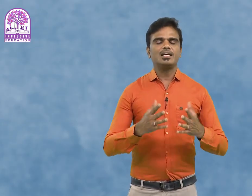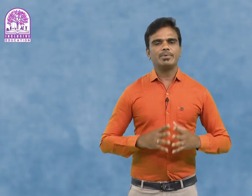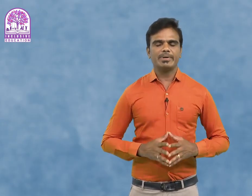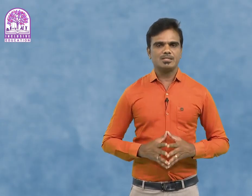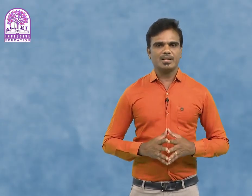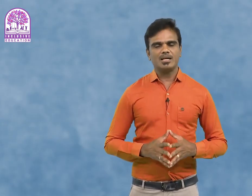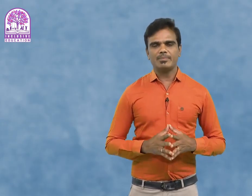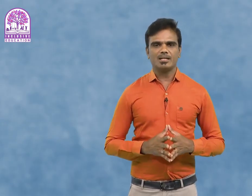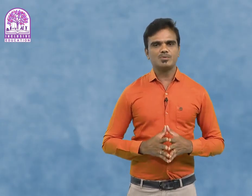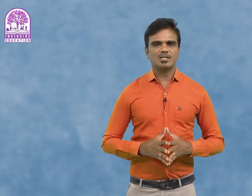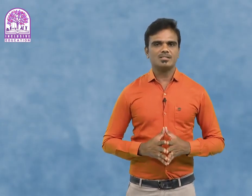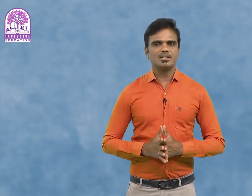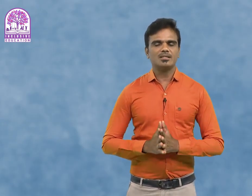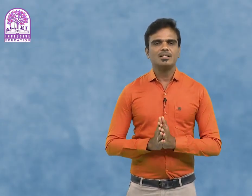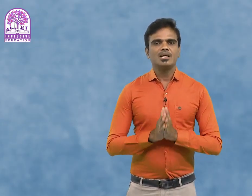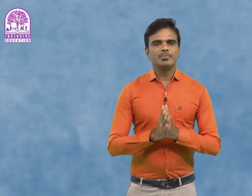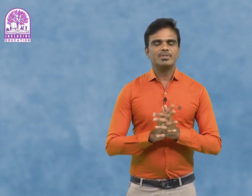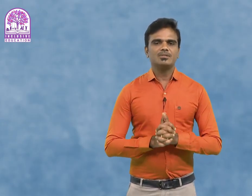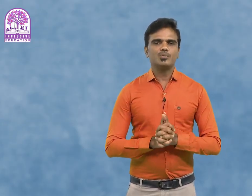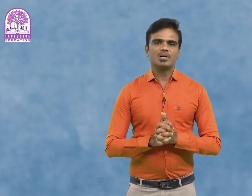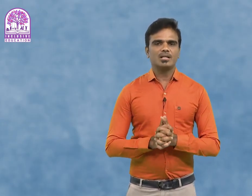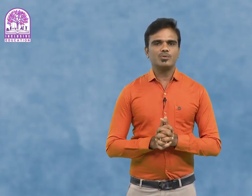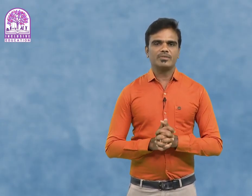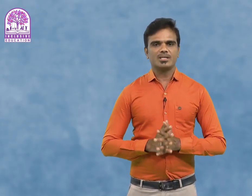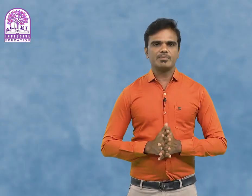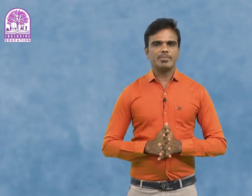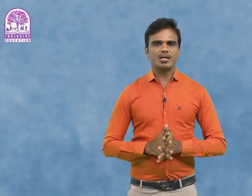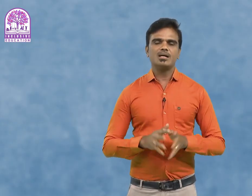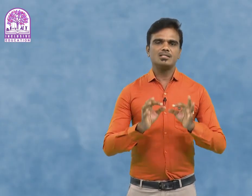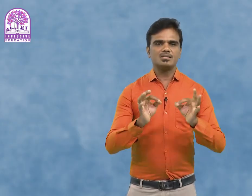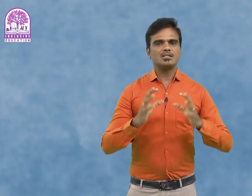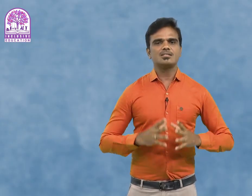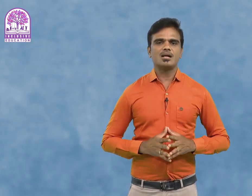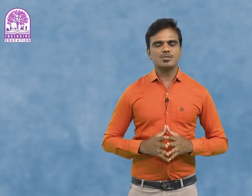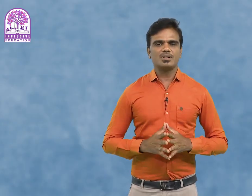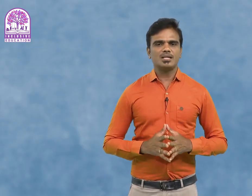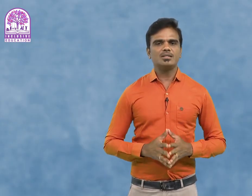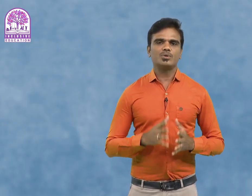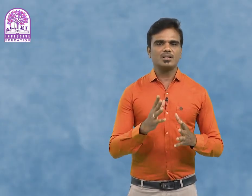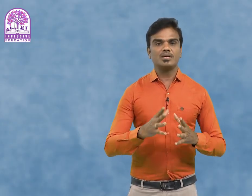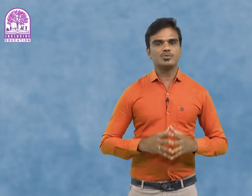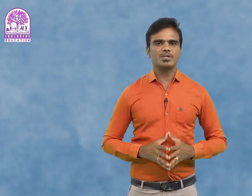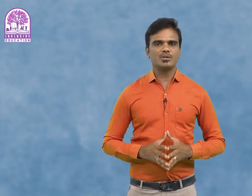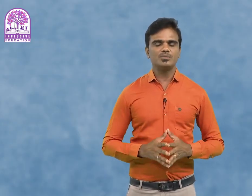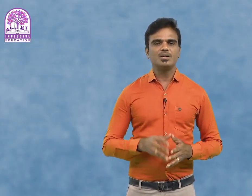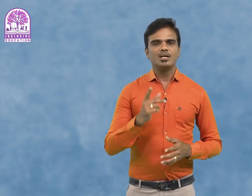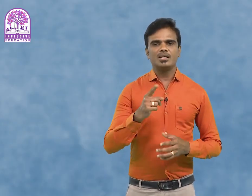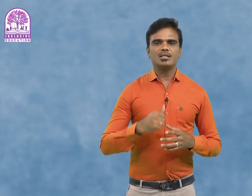எப்படி பயிற்சி பண்ணலாம் அப்படிங்கிறத சொல்கிறேன், சரிங்களா. இப்போ வந்து ஒவ்வொரு கலருக்கும் ஒரு எக்ஸாம்பிள் பார்க்கலாம், சின்னதாக ஷார்ட்டாக சொல்கிறேன், உங்களுக்கு நல்லா யூஸ்ஃபுல்லாக இருக்கும். நீங்கள்